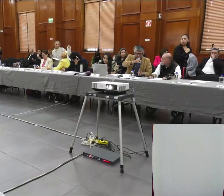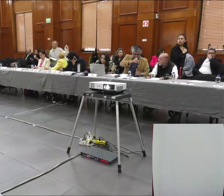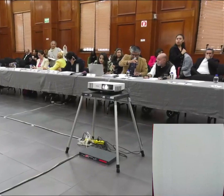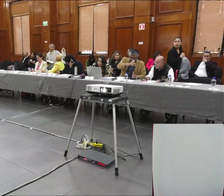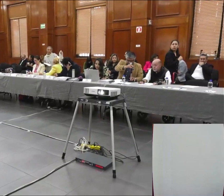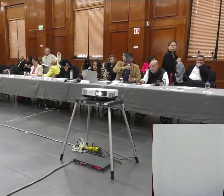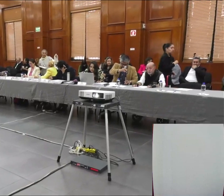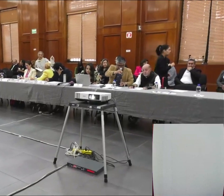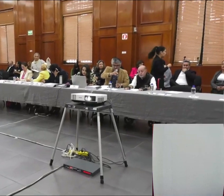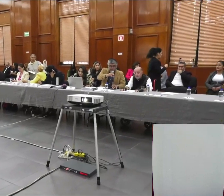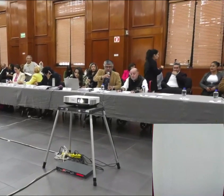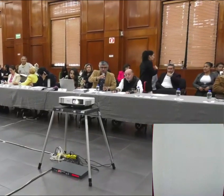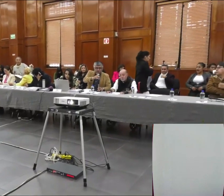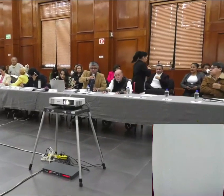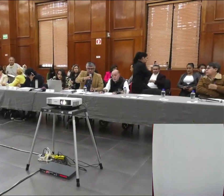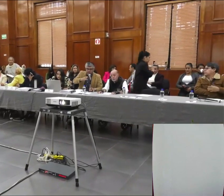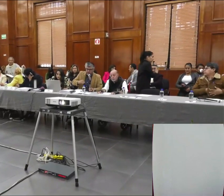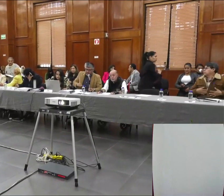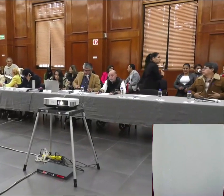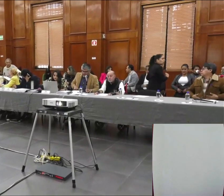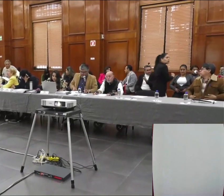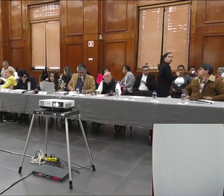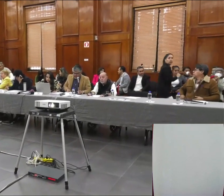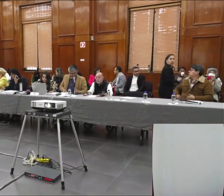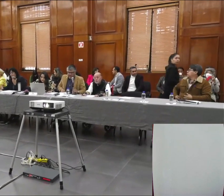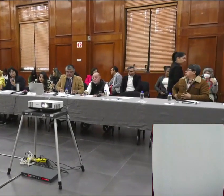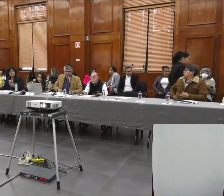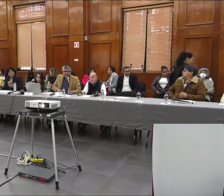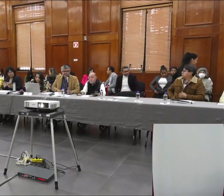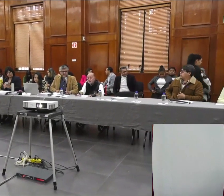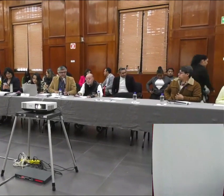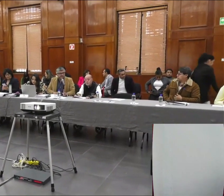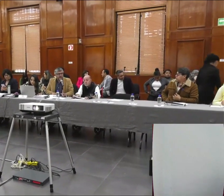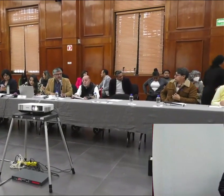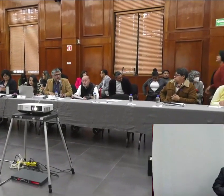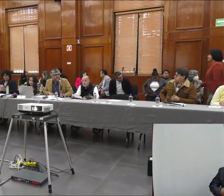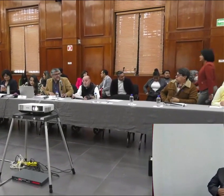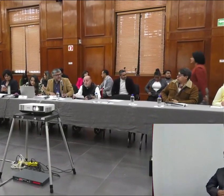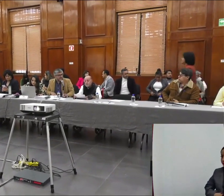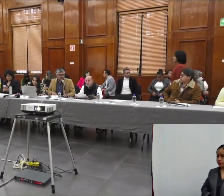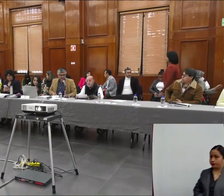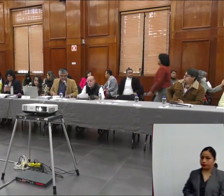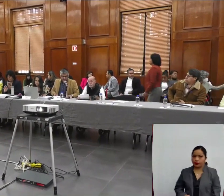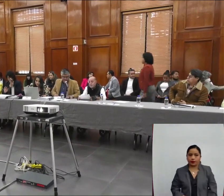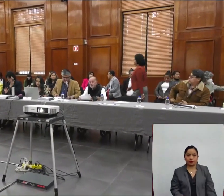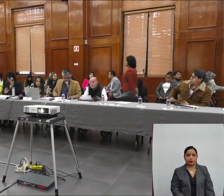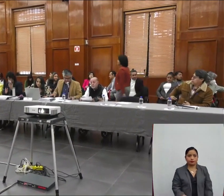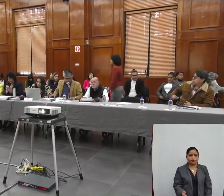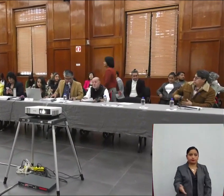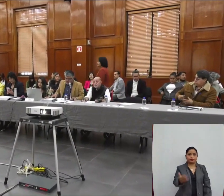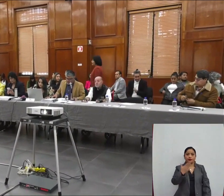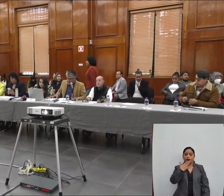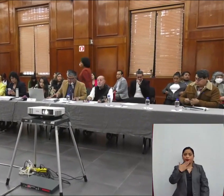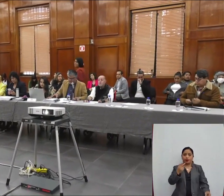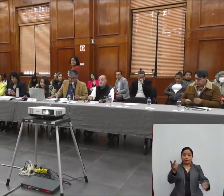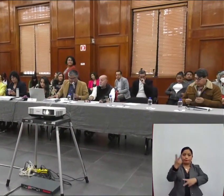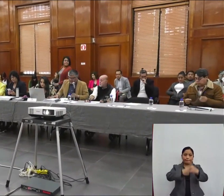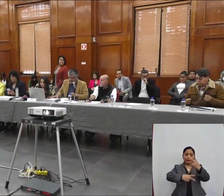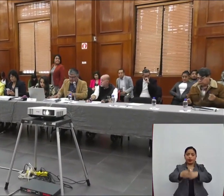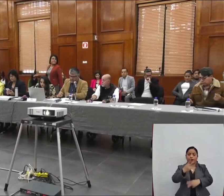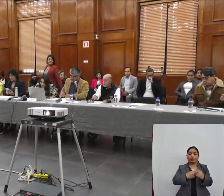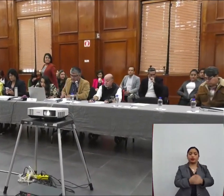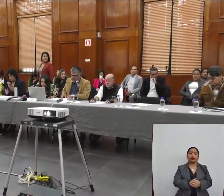Muy buen día. Damos la más cordial de las bienvenidas a esta tercera jornada